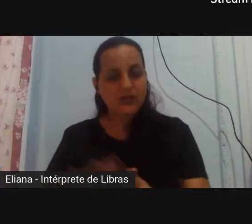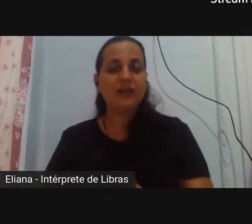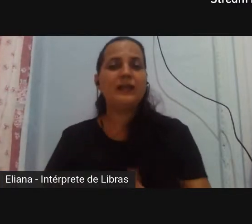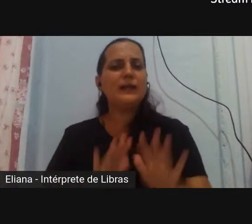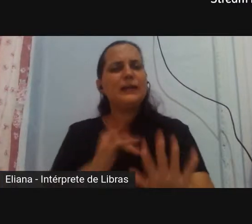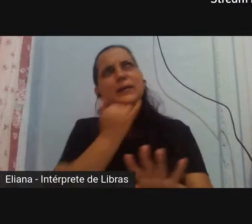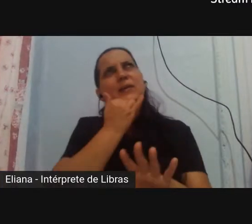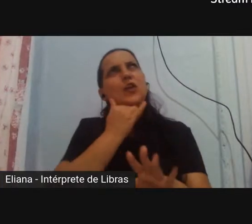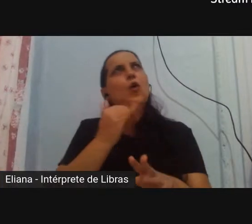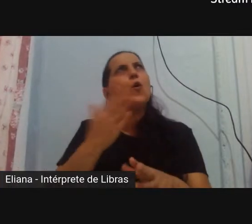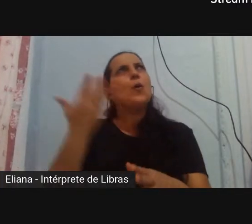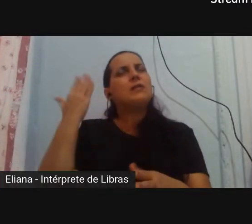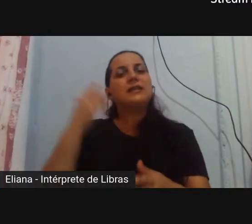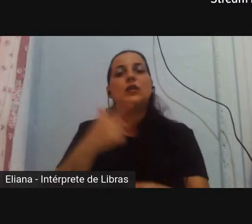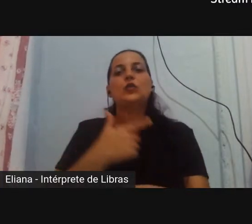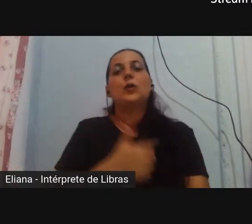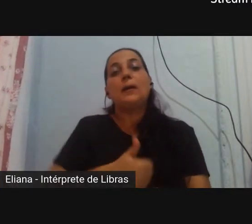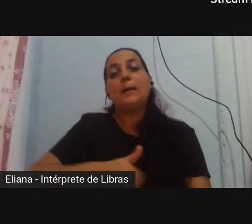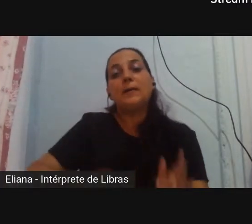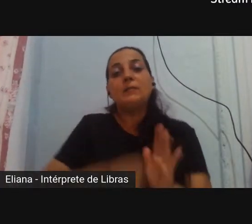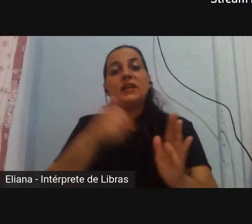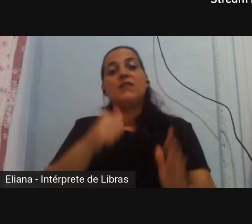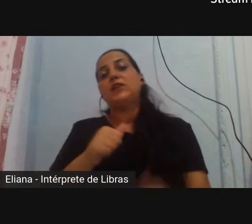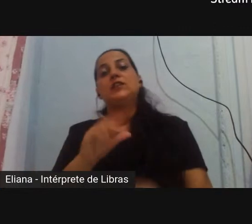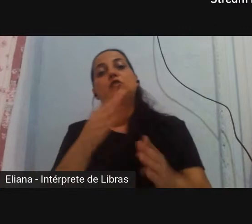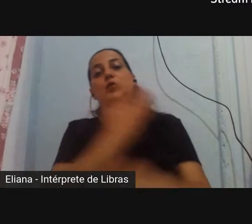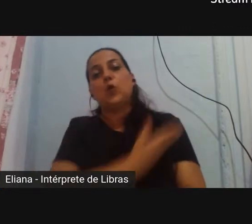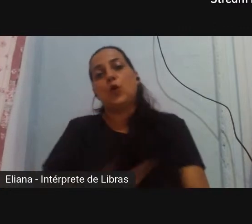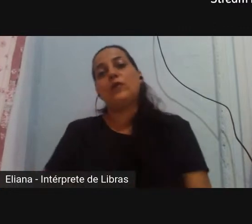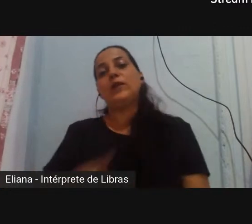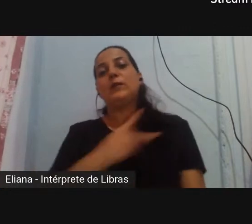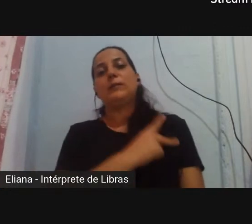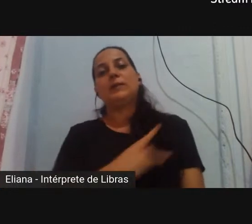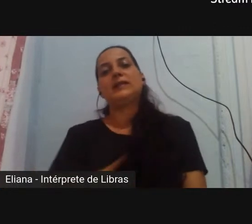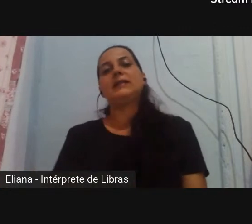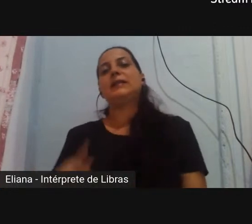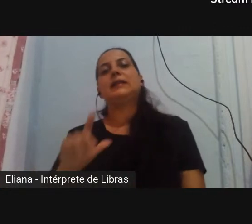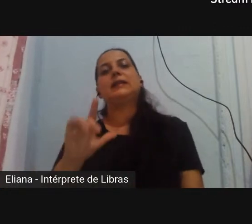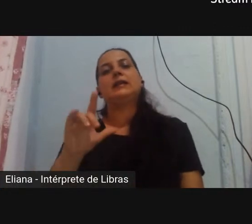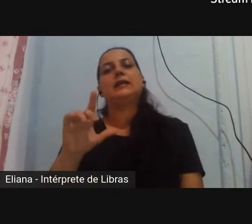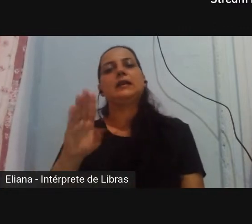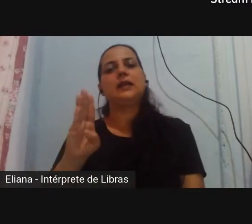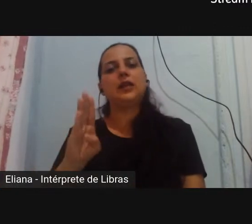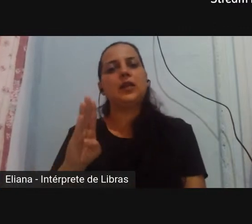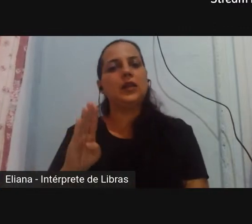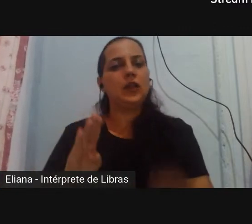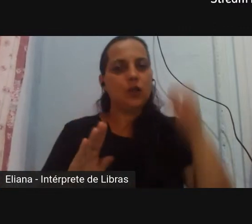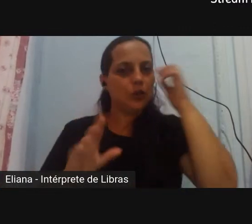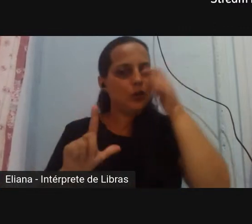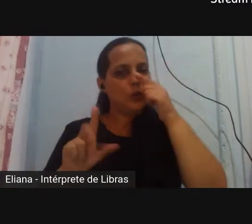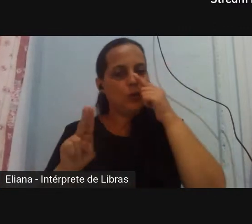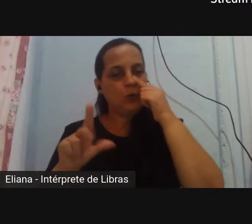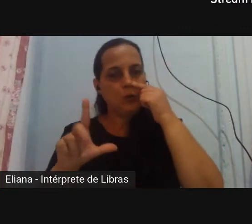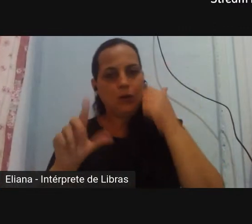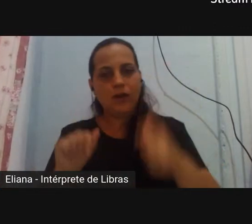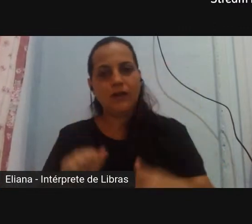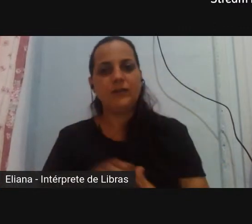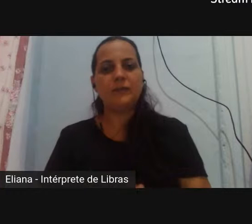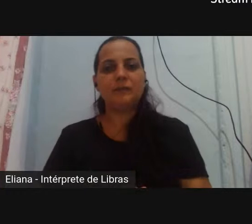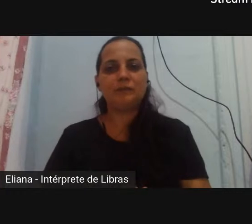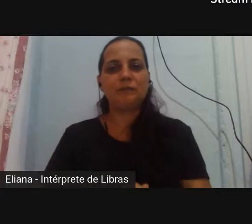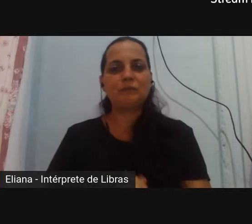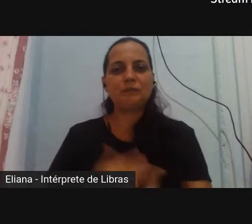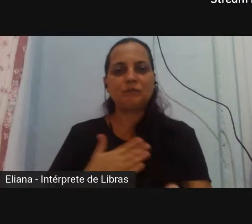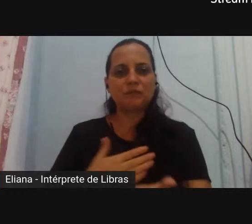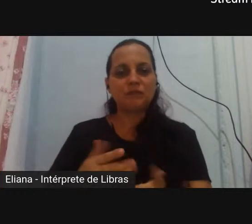Lula, o ministério foi ocupado pelo ministro Cristóvão Buarque, que infelizmente não foi feliz. Foi um